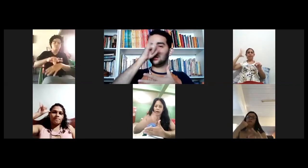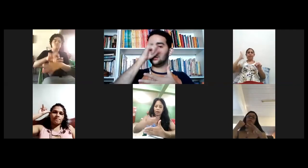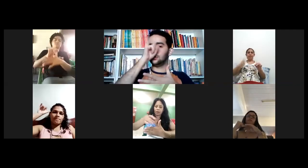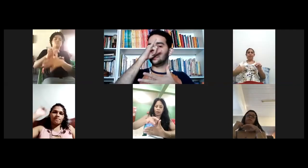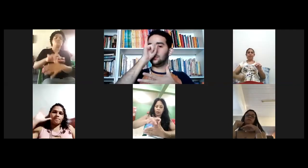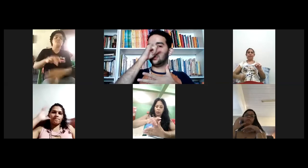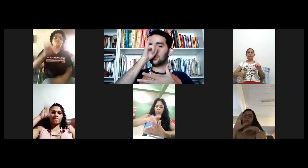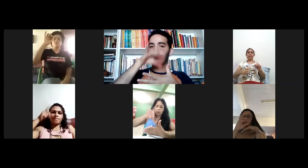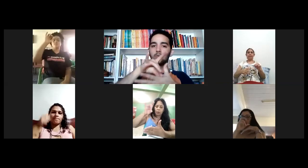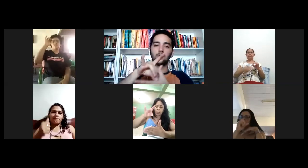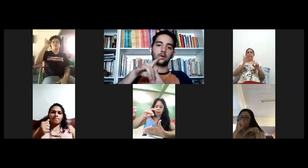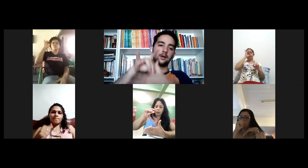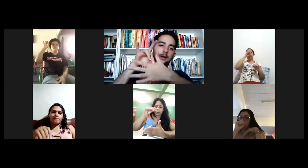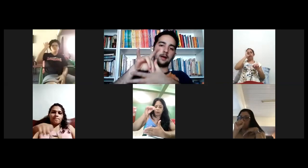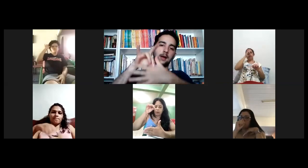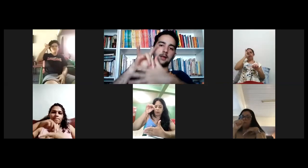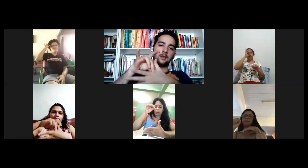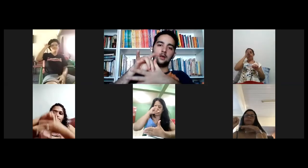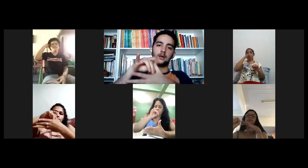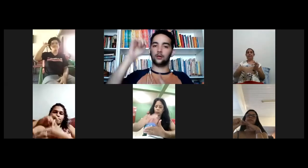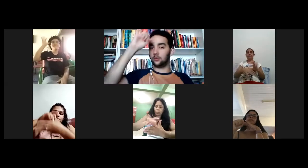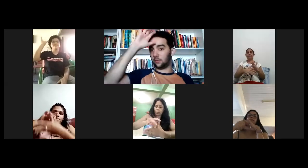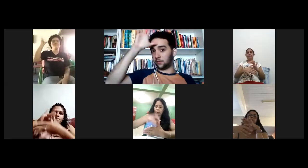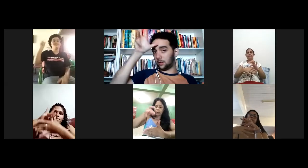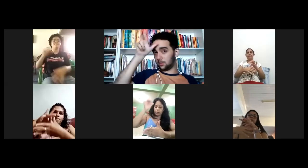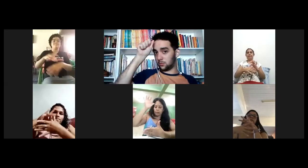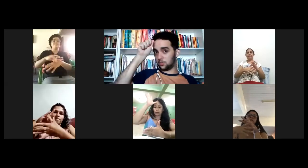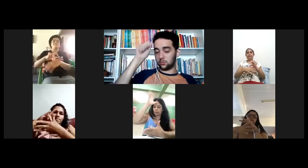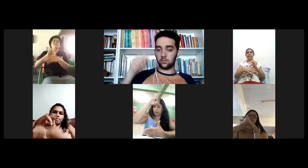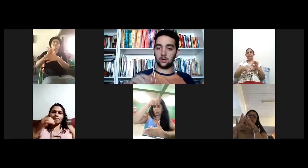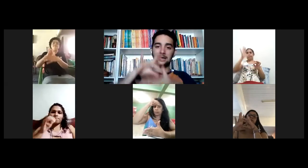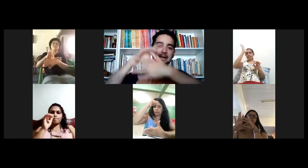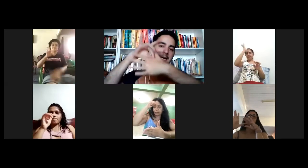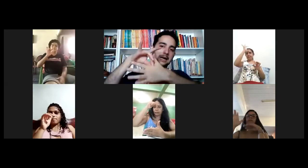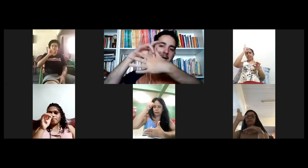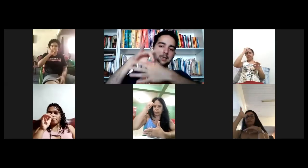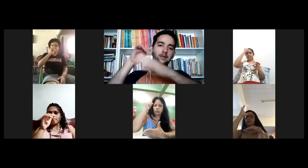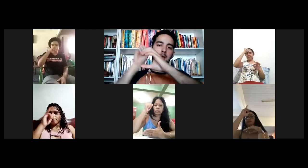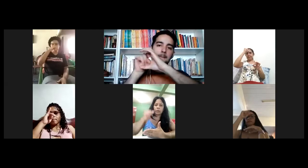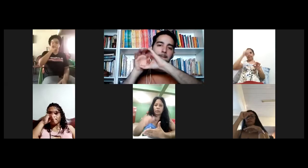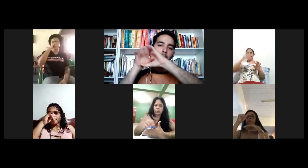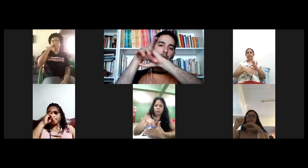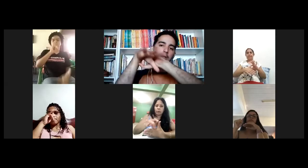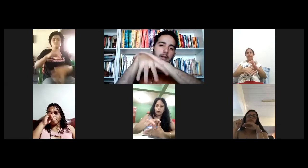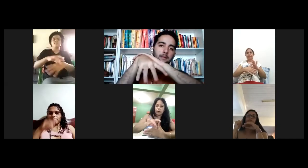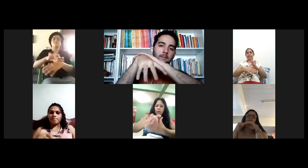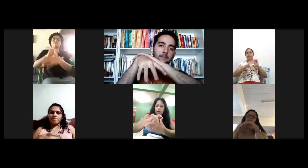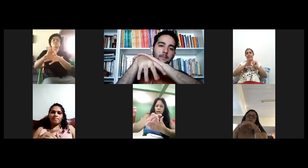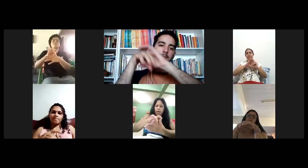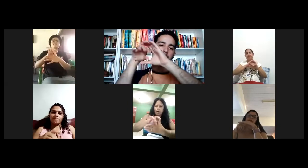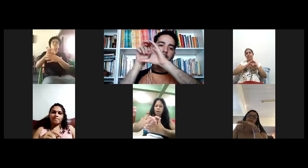carne de porco, carne de frango, carne